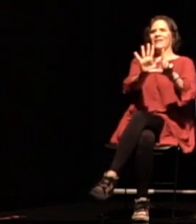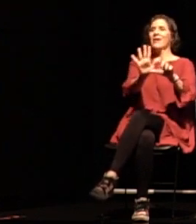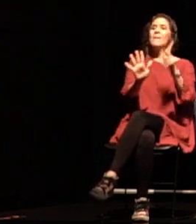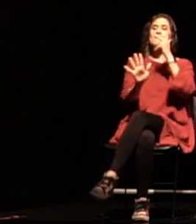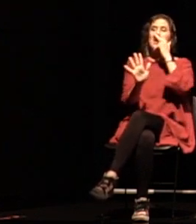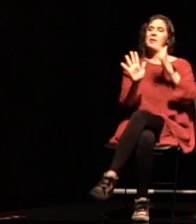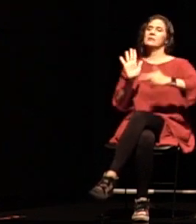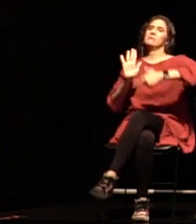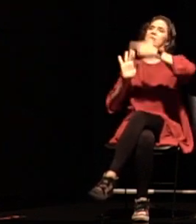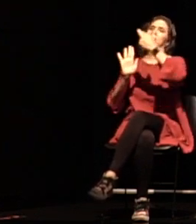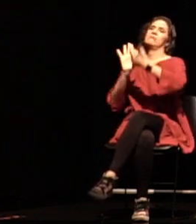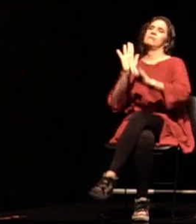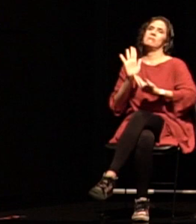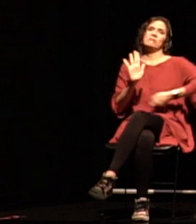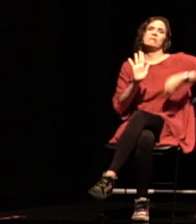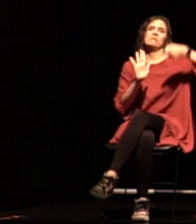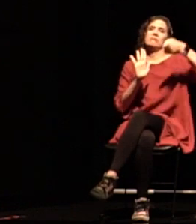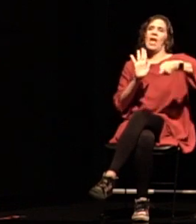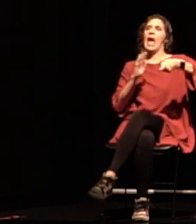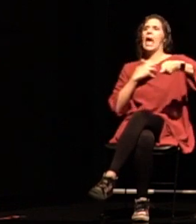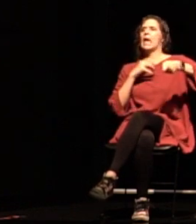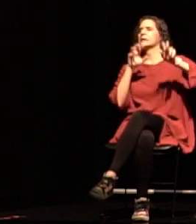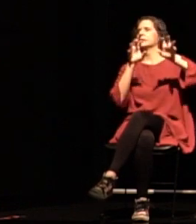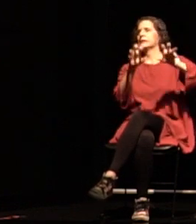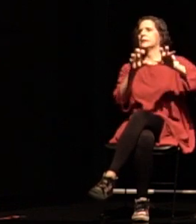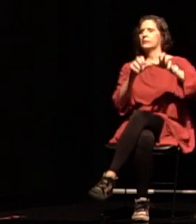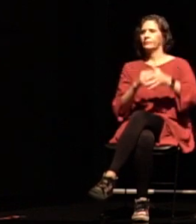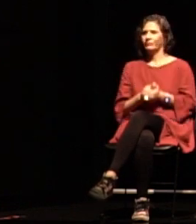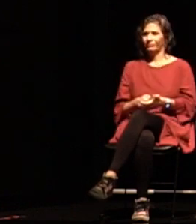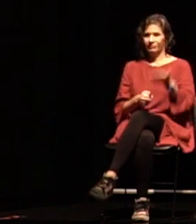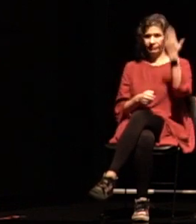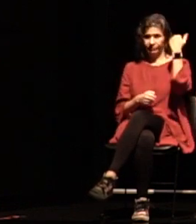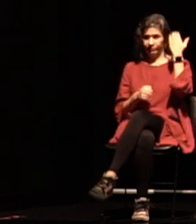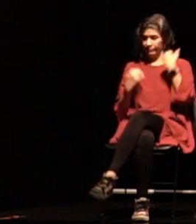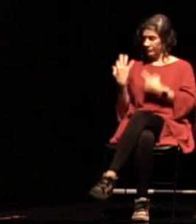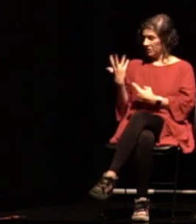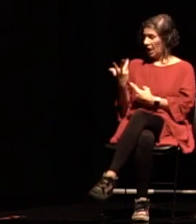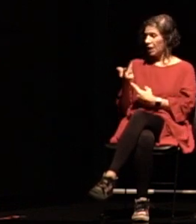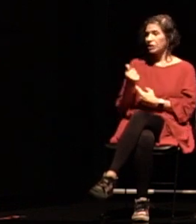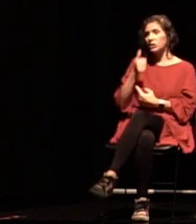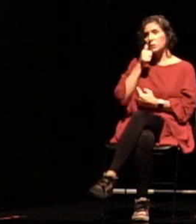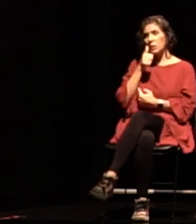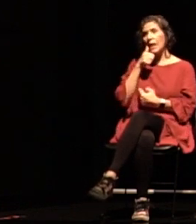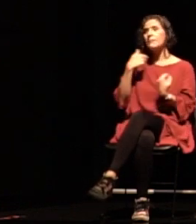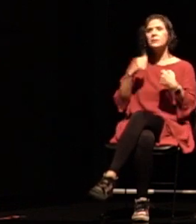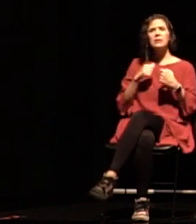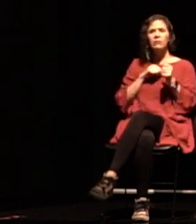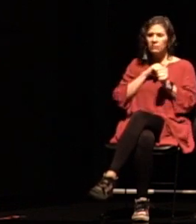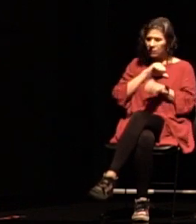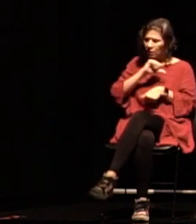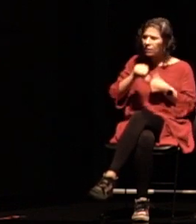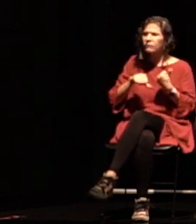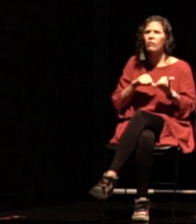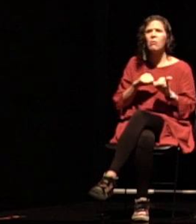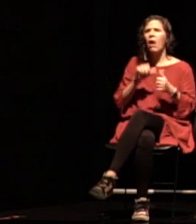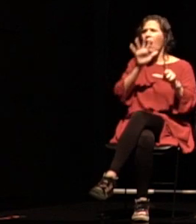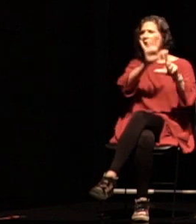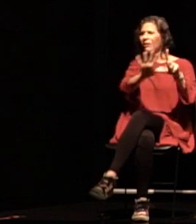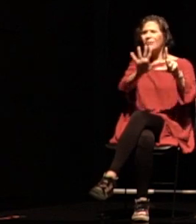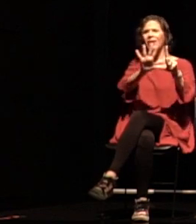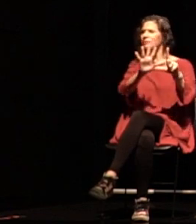coercivas. Né? Então, se tratava, para muitas artistas mulheres, de desconstruir